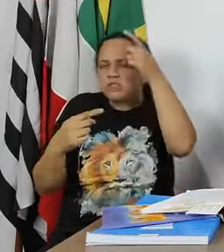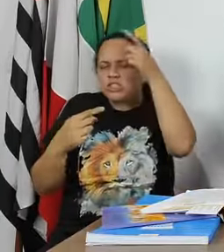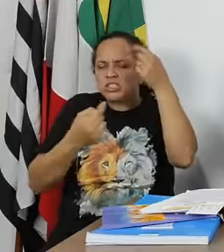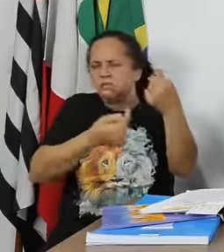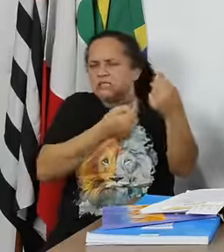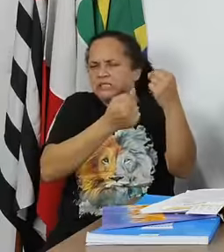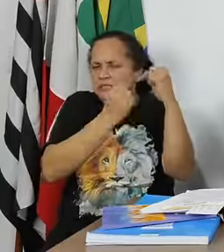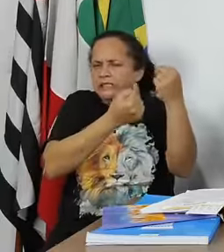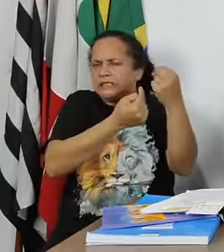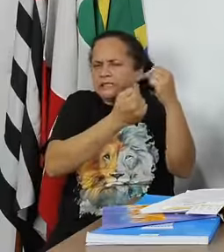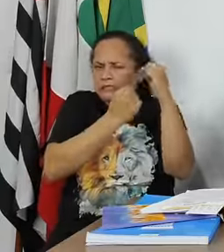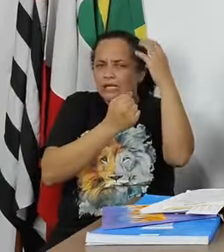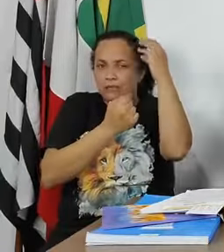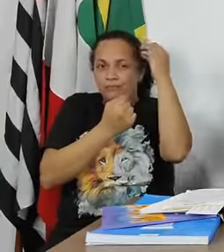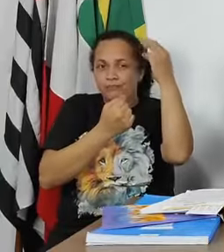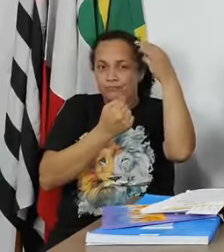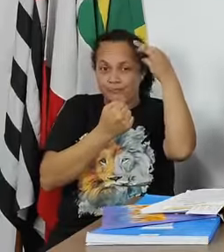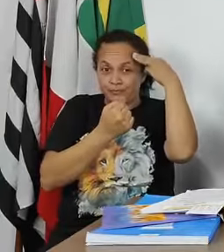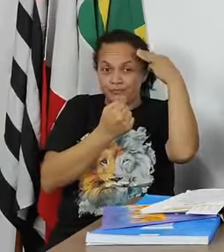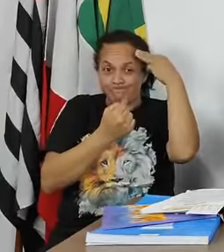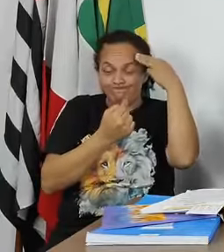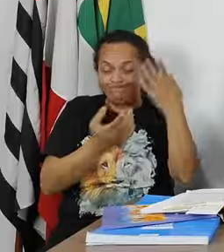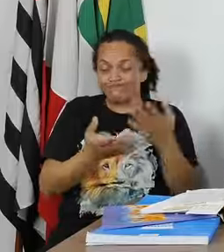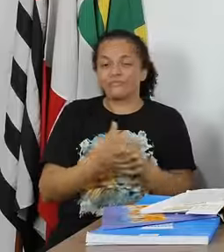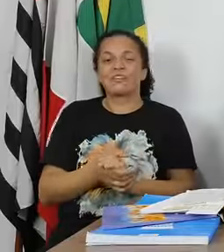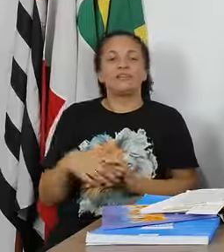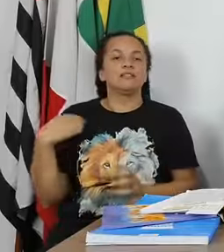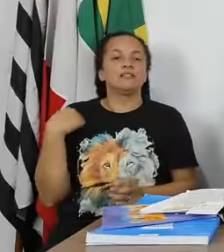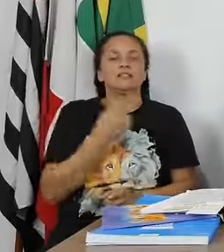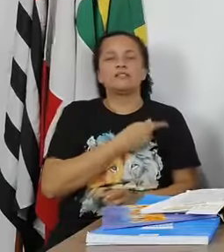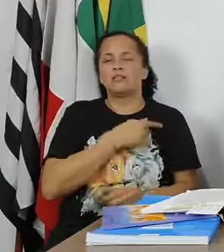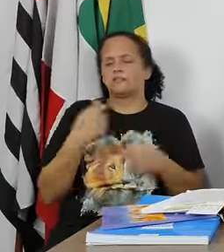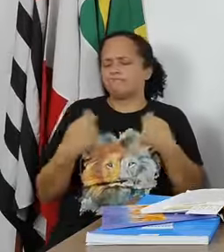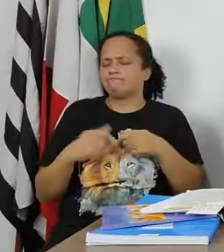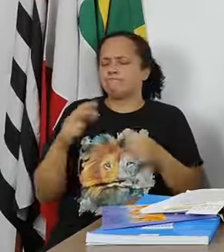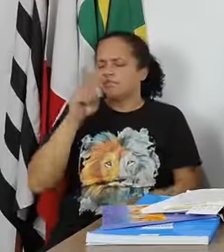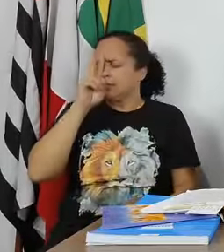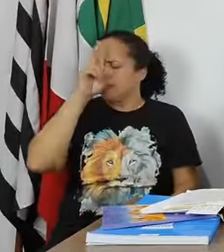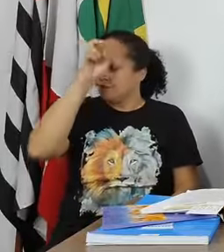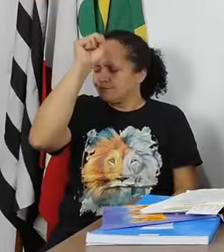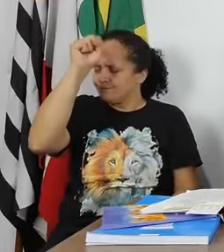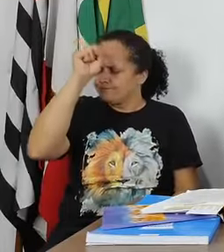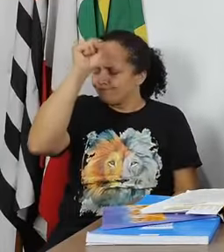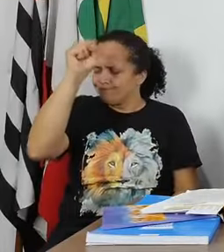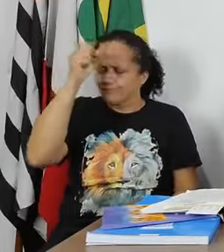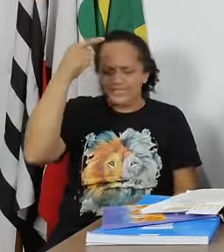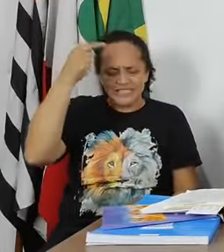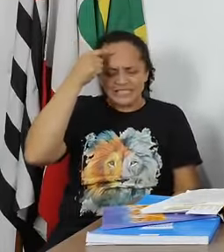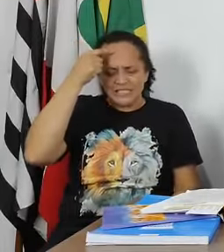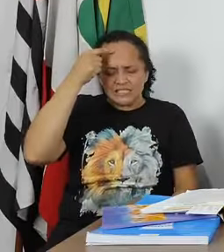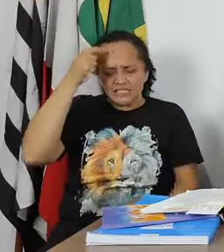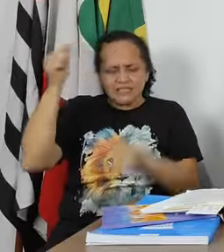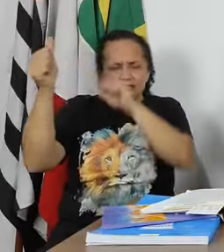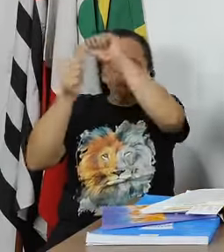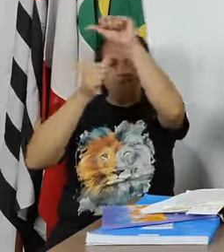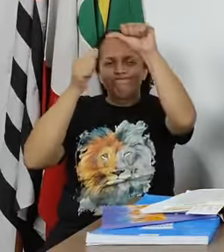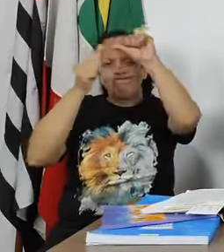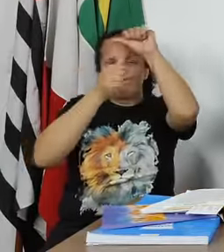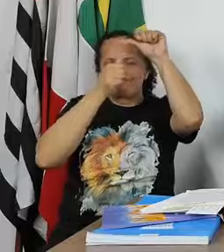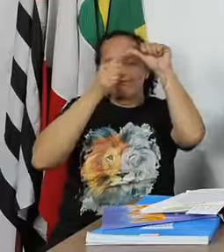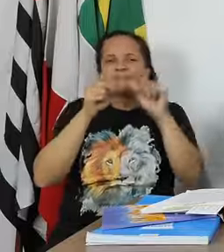tem atacado a mente das pessoas. Então, por isso que nós temos que fortalecer a nossa mente, renovar a nossa mente, não com esses